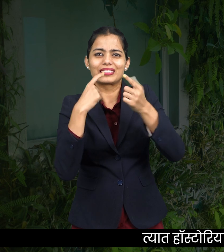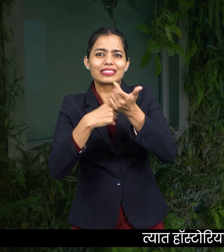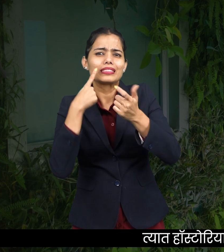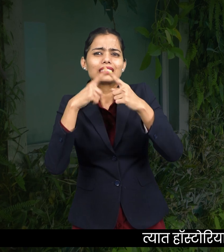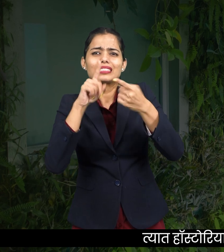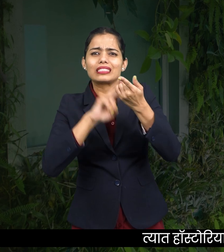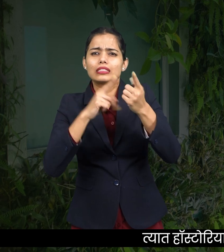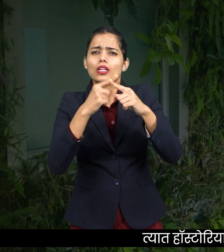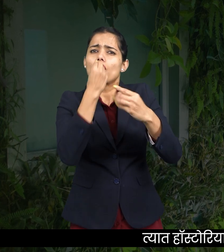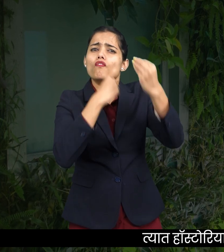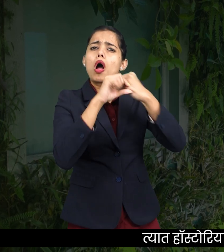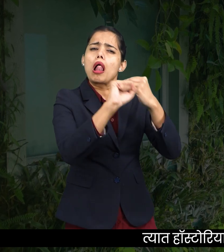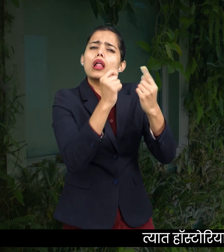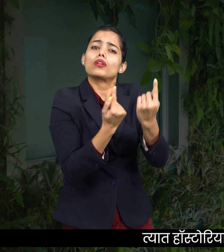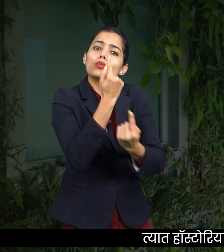आहेत.